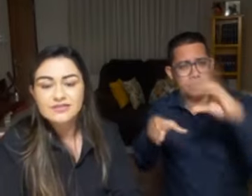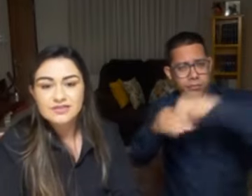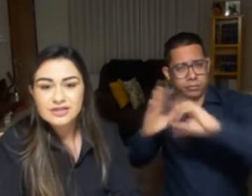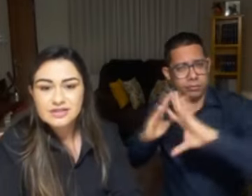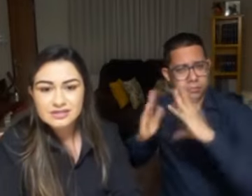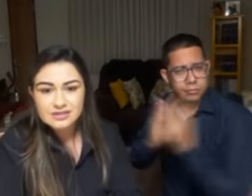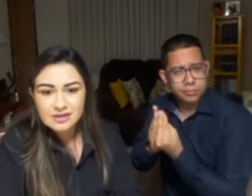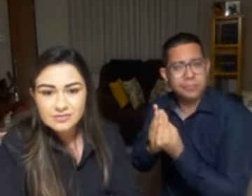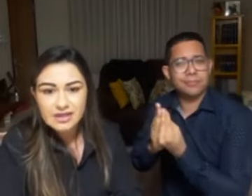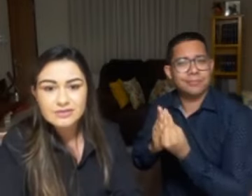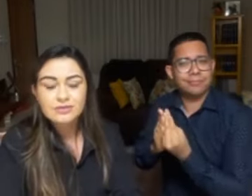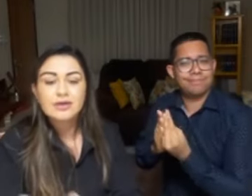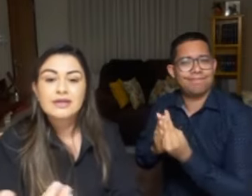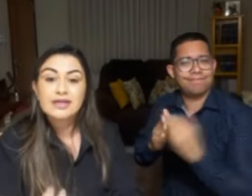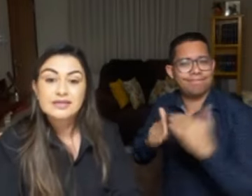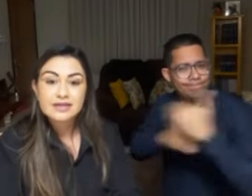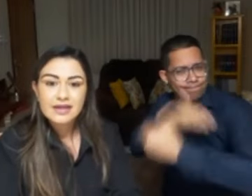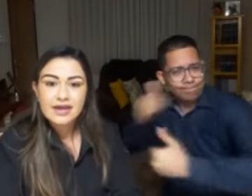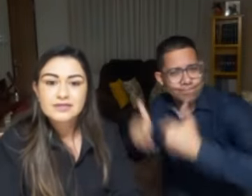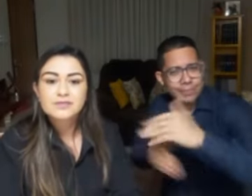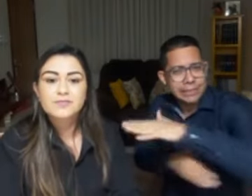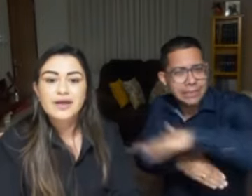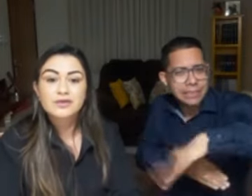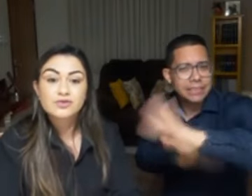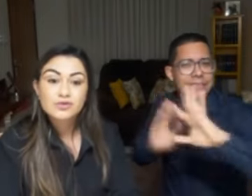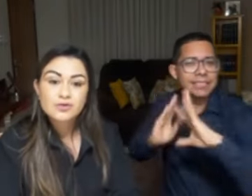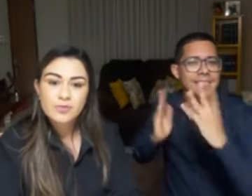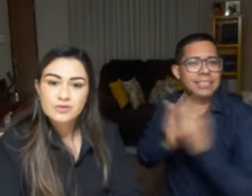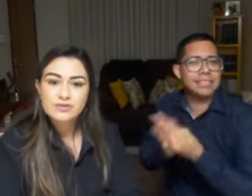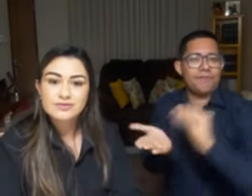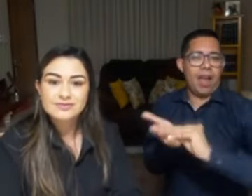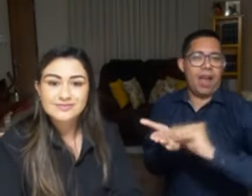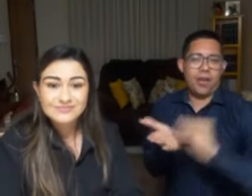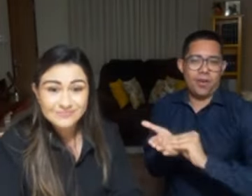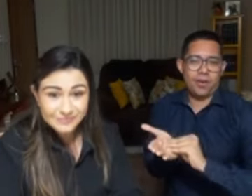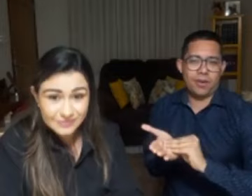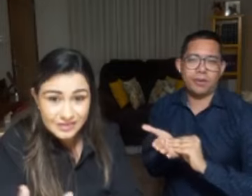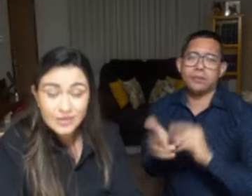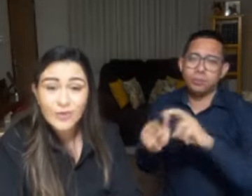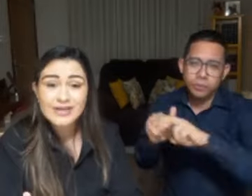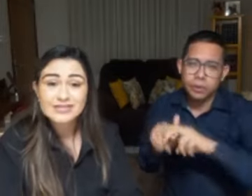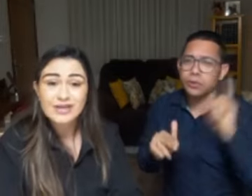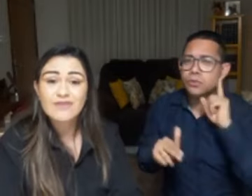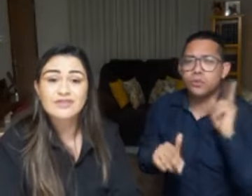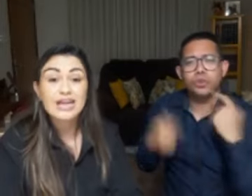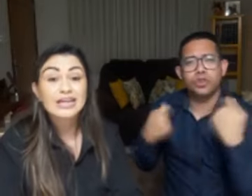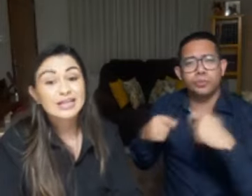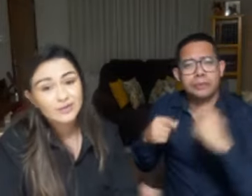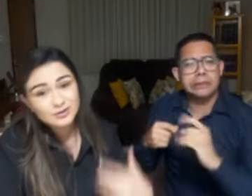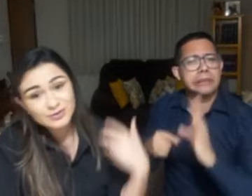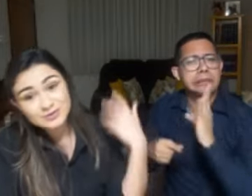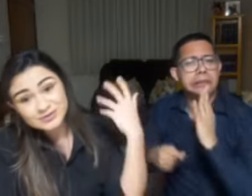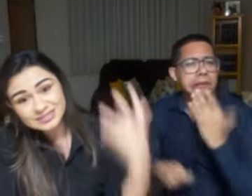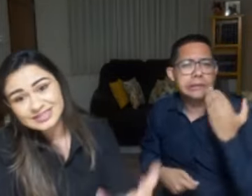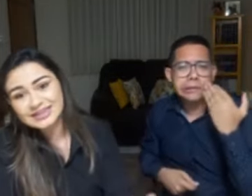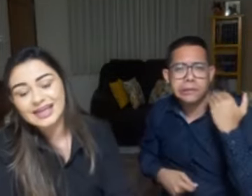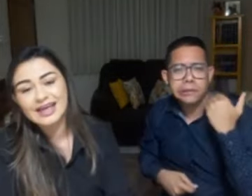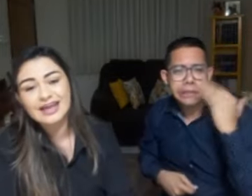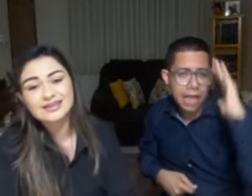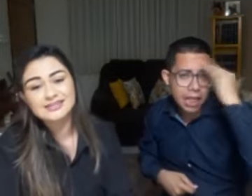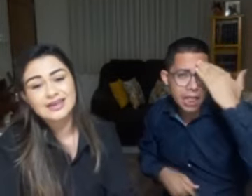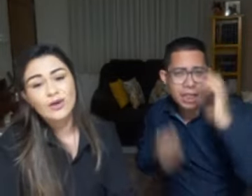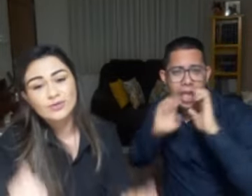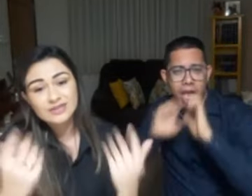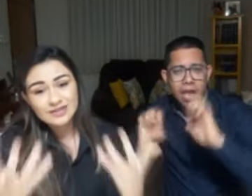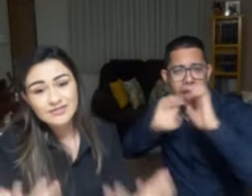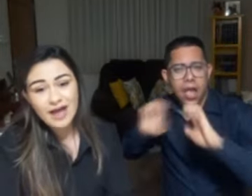área de evangelização, dentro das igrejas, para que os surdos possam vir conhecer o evangelho e que nós possamos ir até